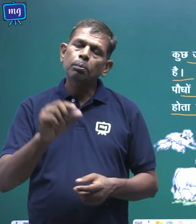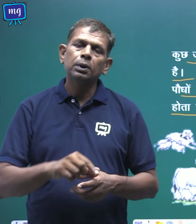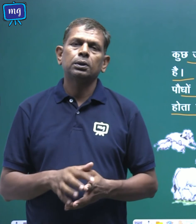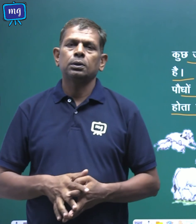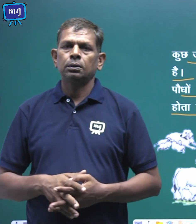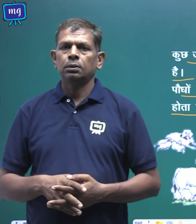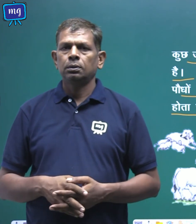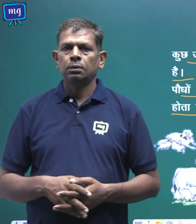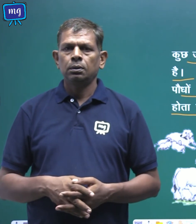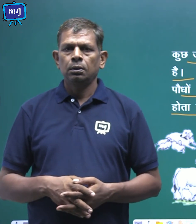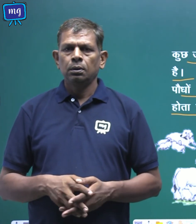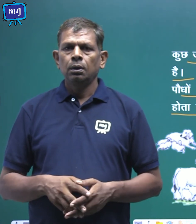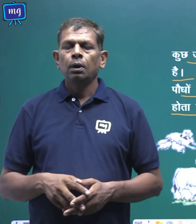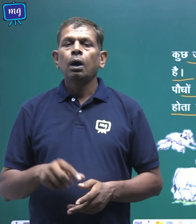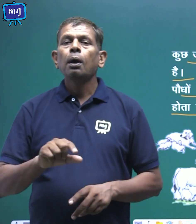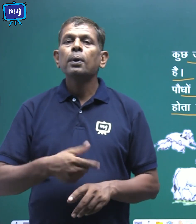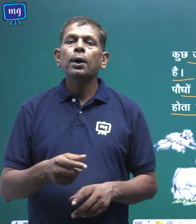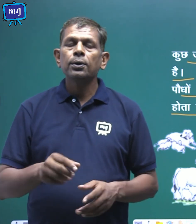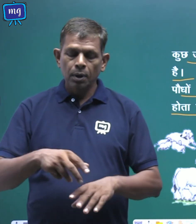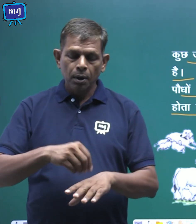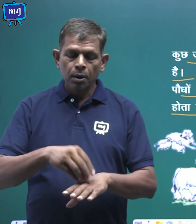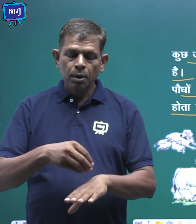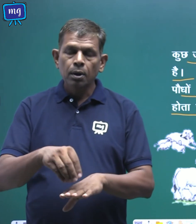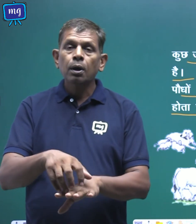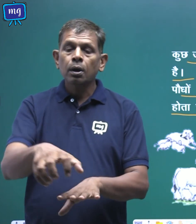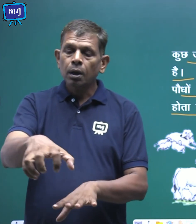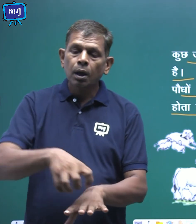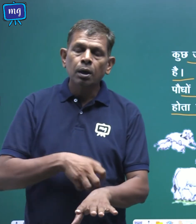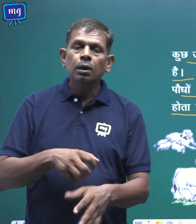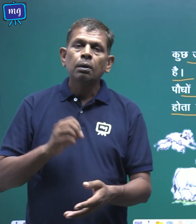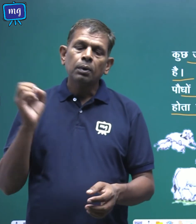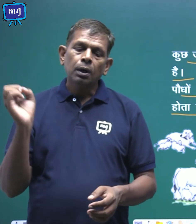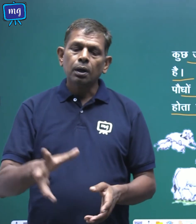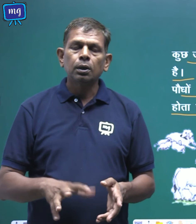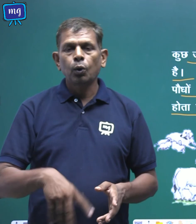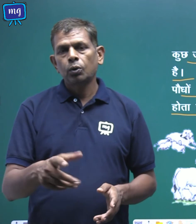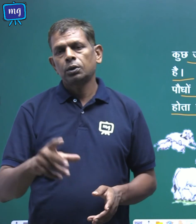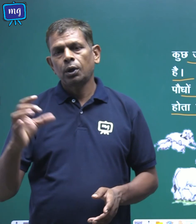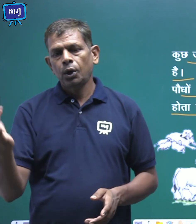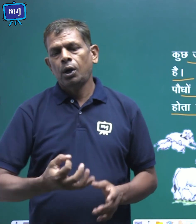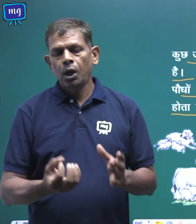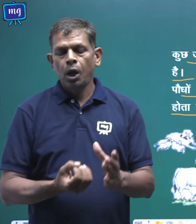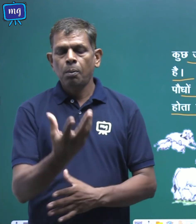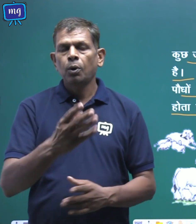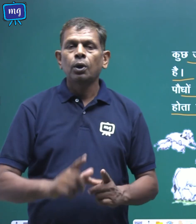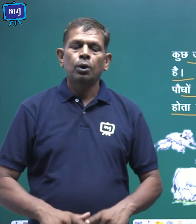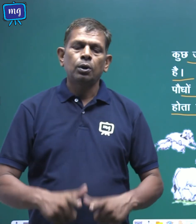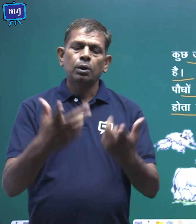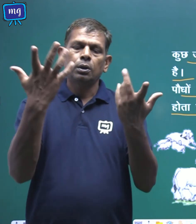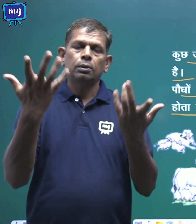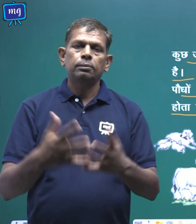बीज जमीन में डाल देते हैं और उससे नया पौधा निकलता है।